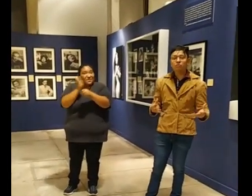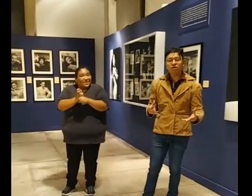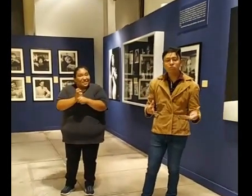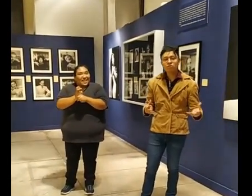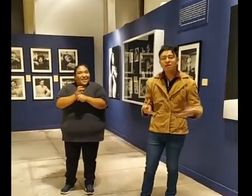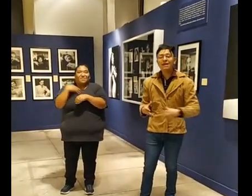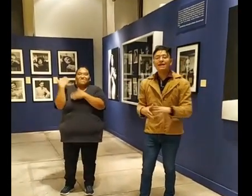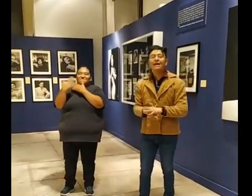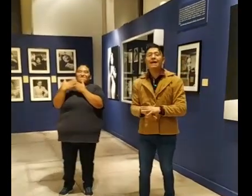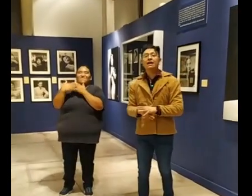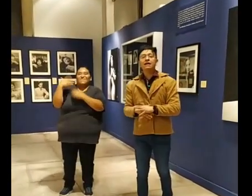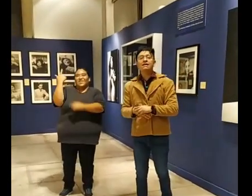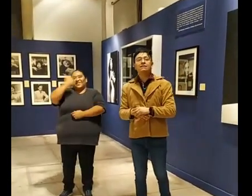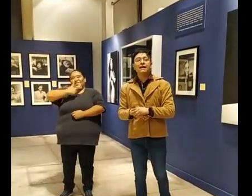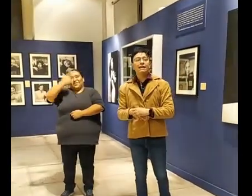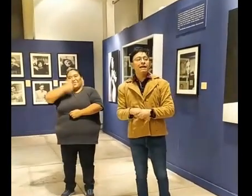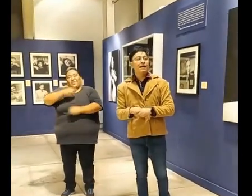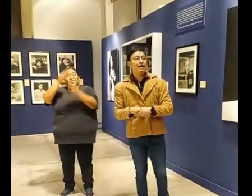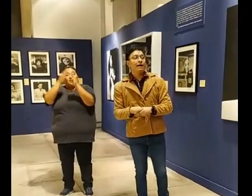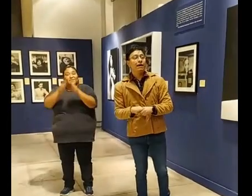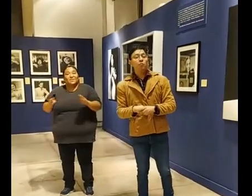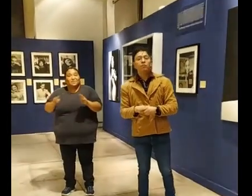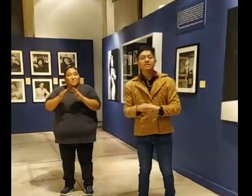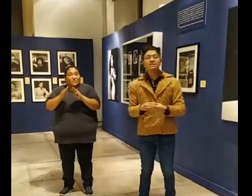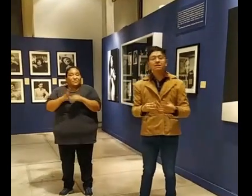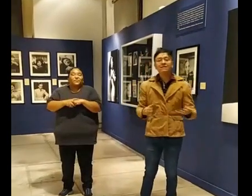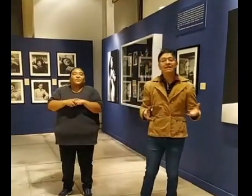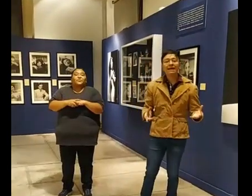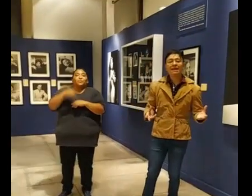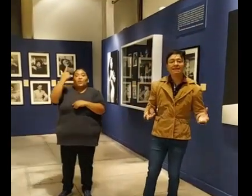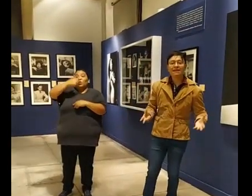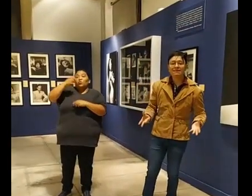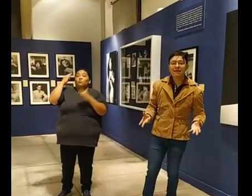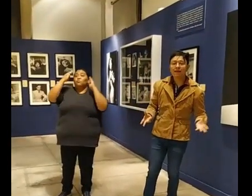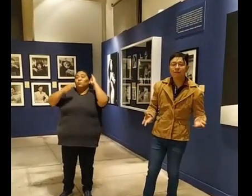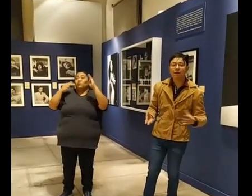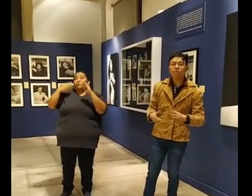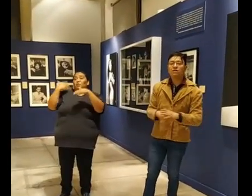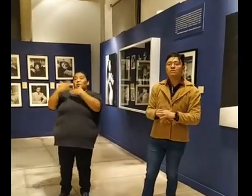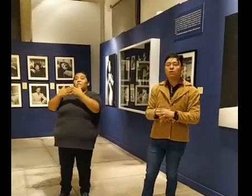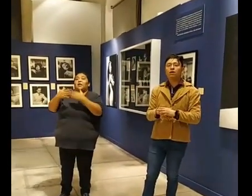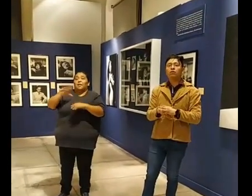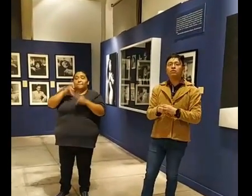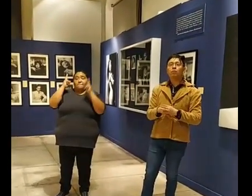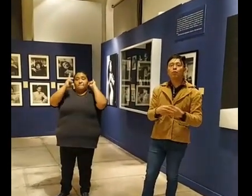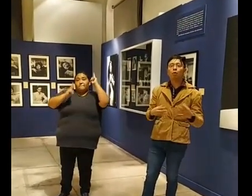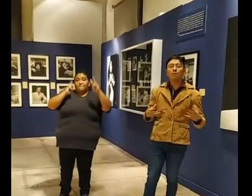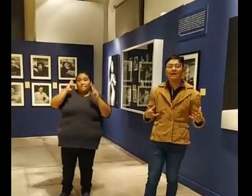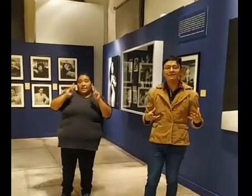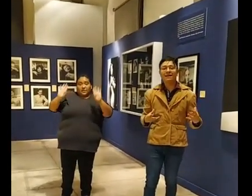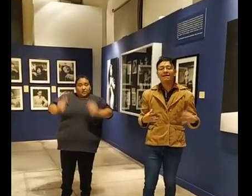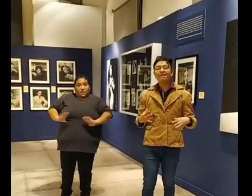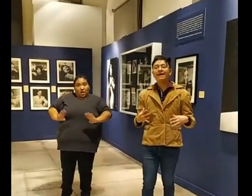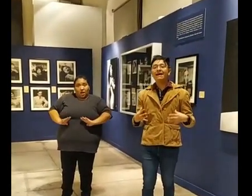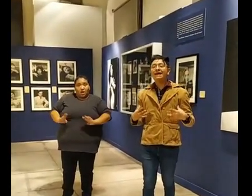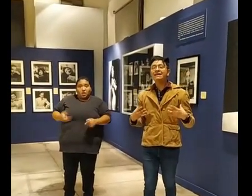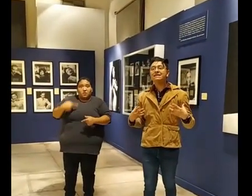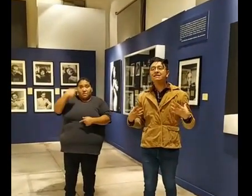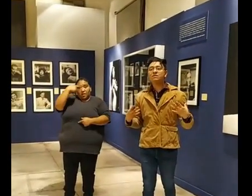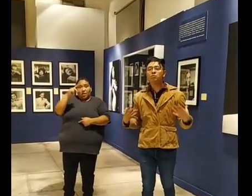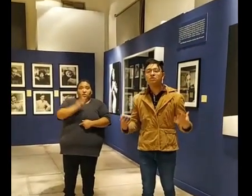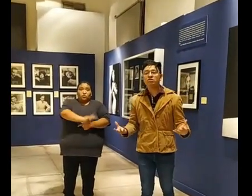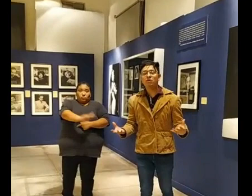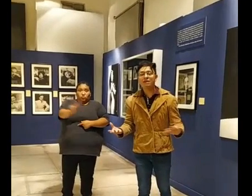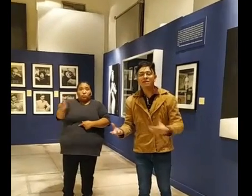de museos que están, pues esta visita caracterizada para que ustedes puedan conocer un poco más de